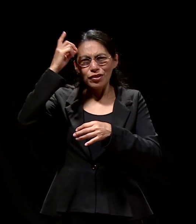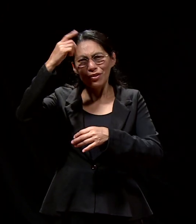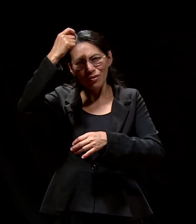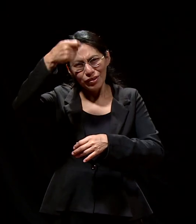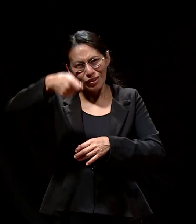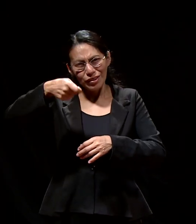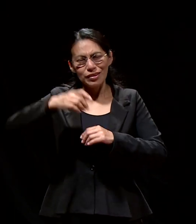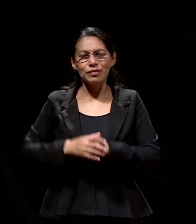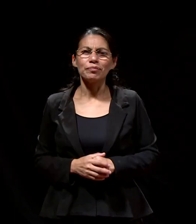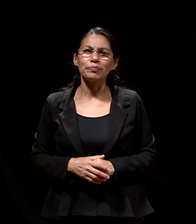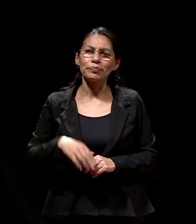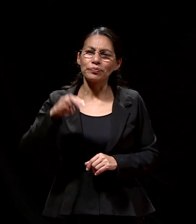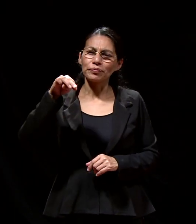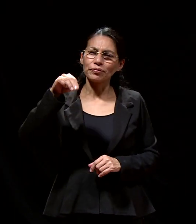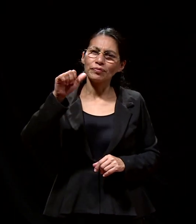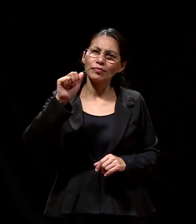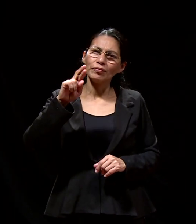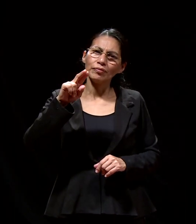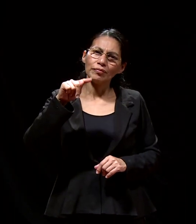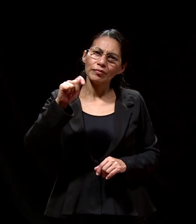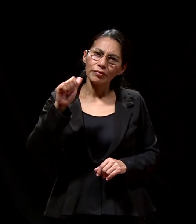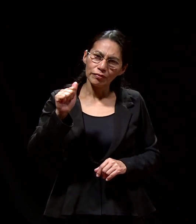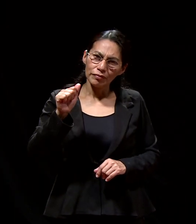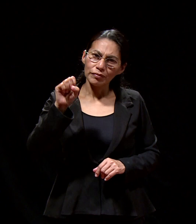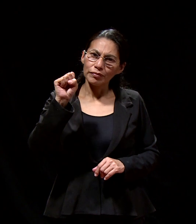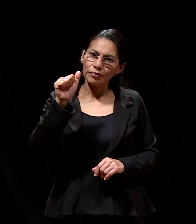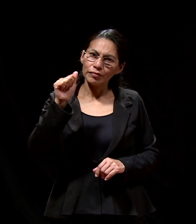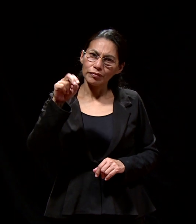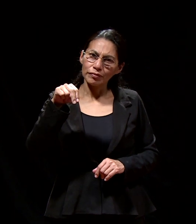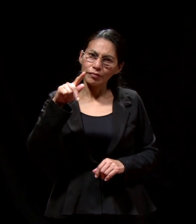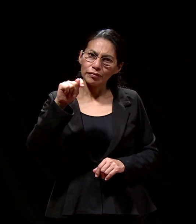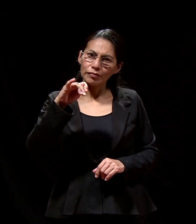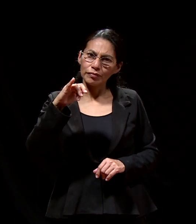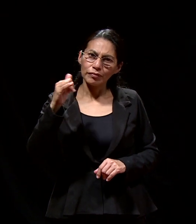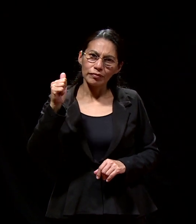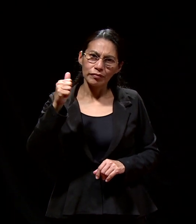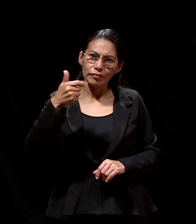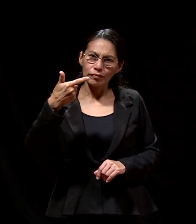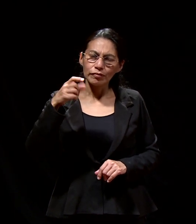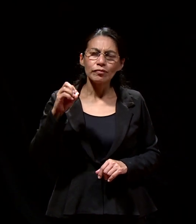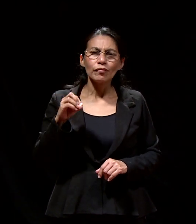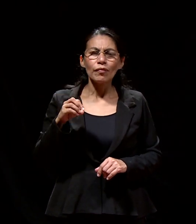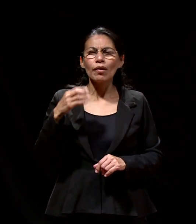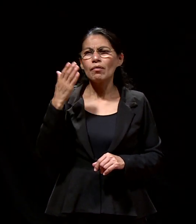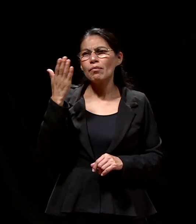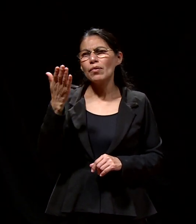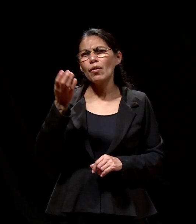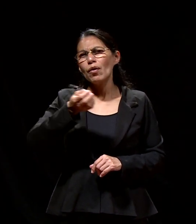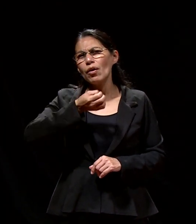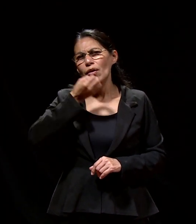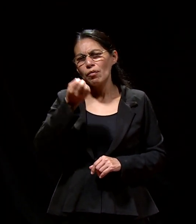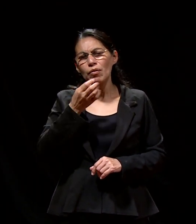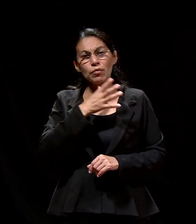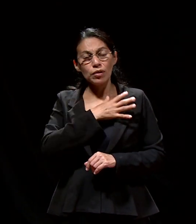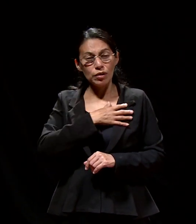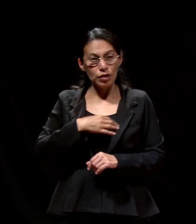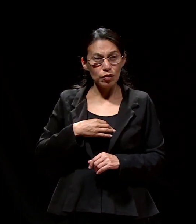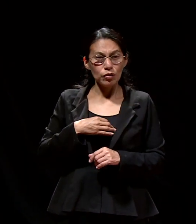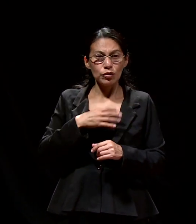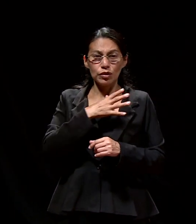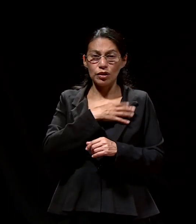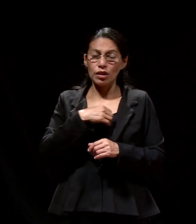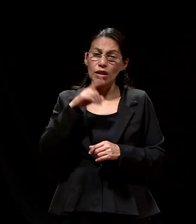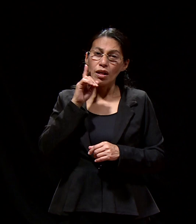la bendición de Dios Marta Santiago saludos pido oración por mis hijos no eras yernos